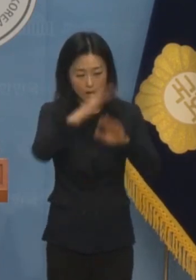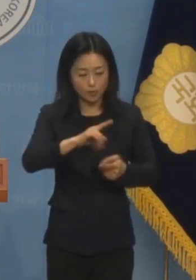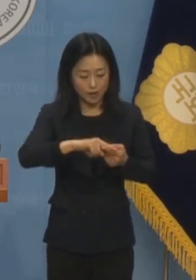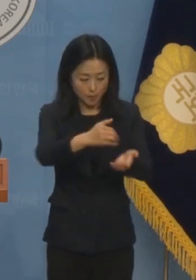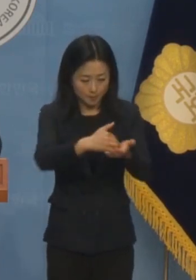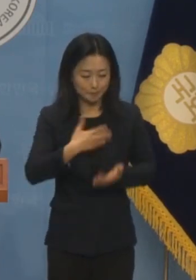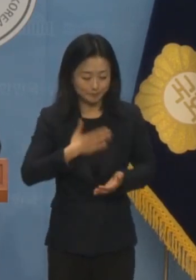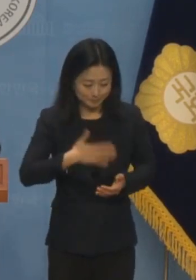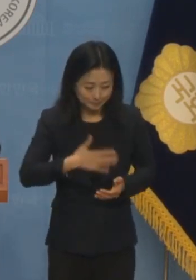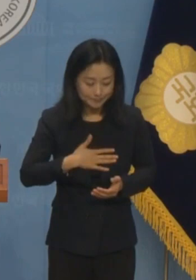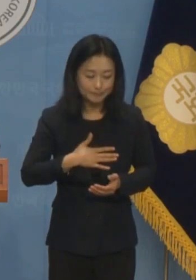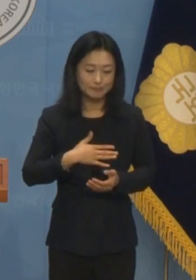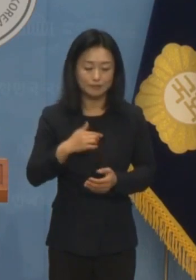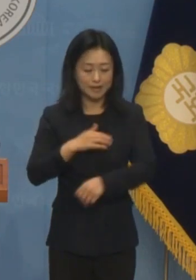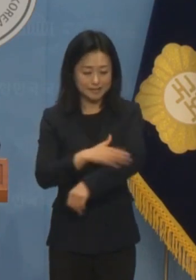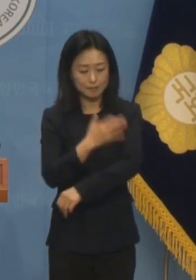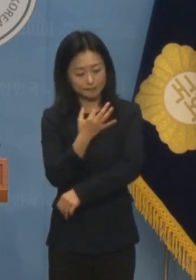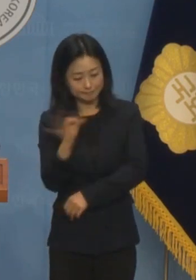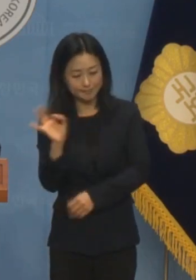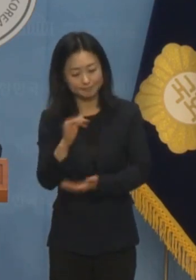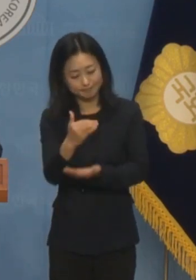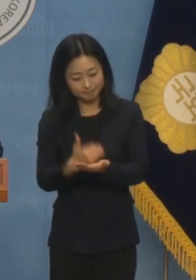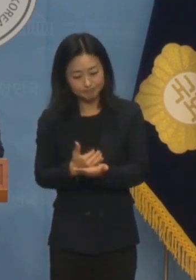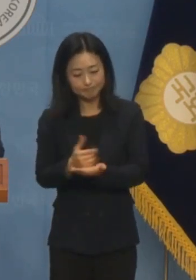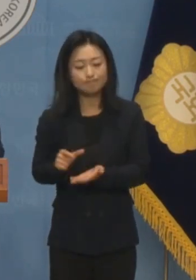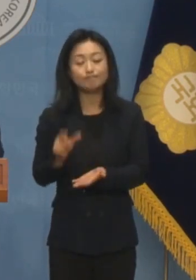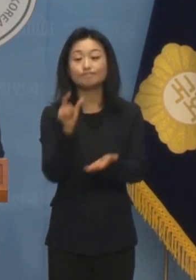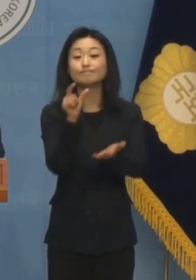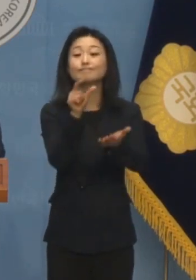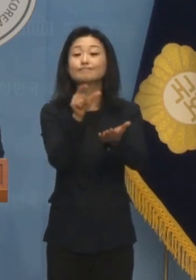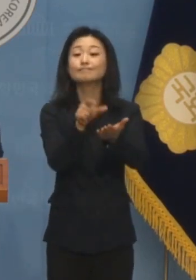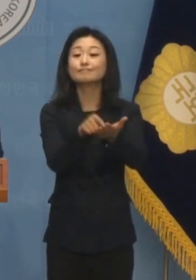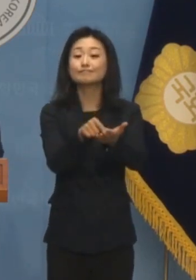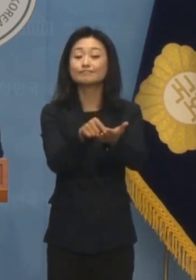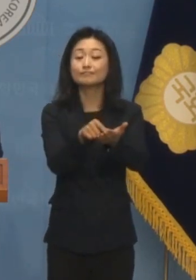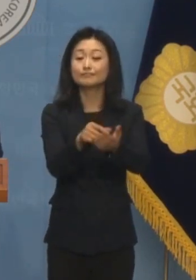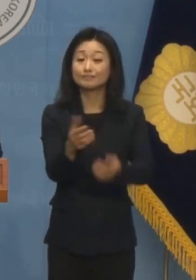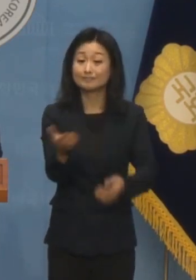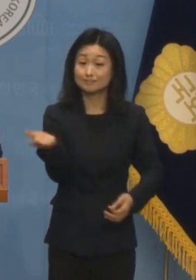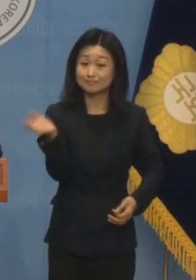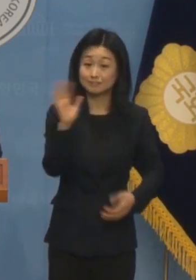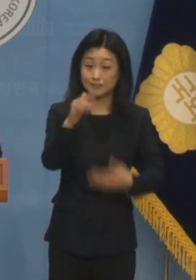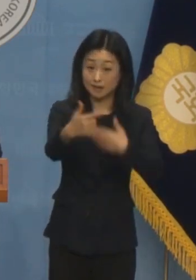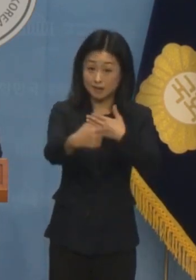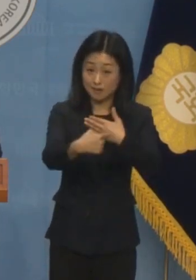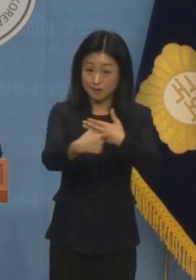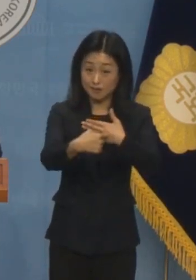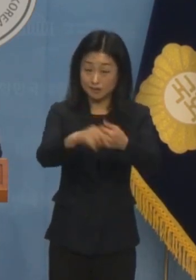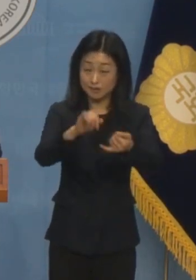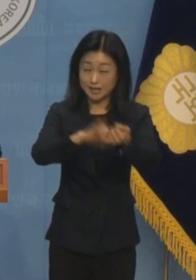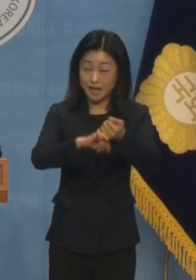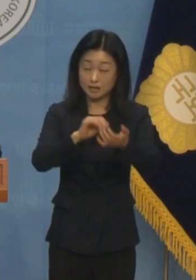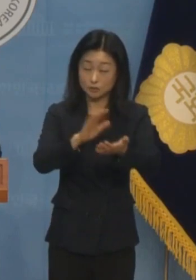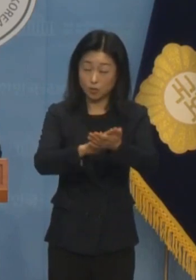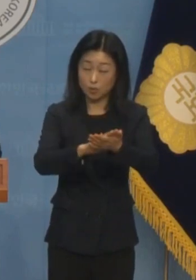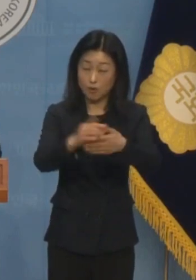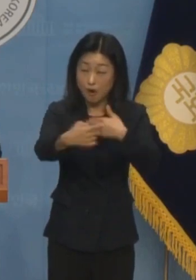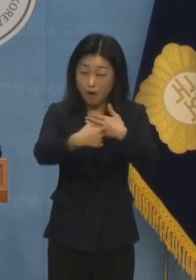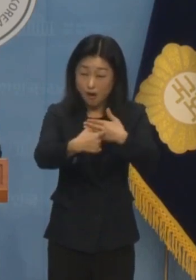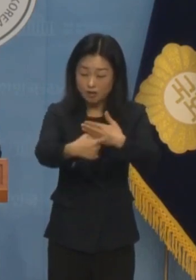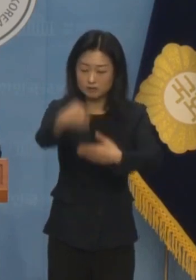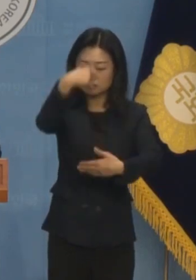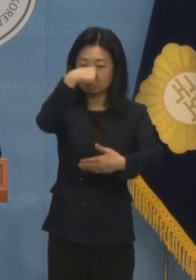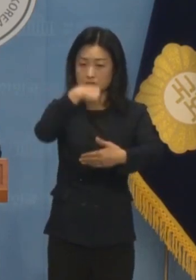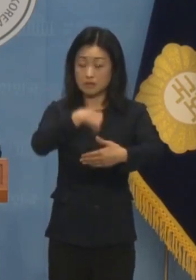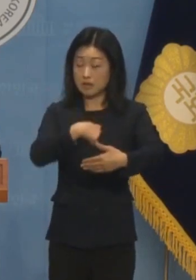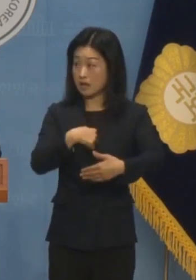안대로 자신들의 잘못을 기술하는 것으로 했습니다 그러나 일본은 겉으로 약속을 이행하는 척만 했을뿐 실제로는